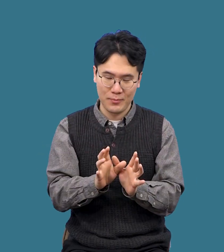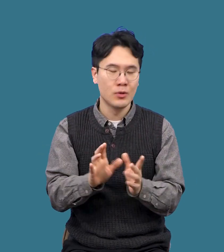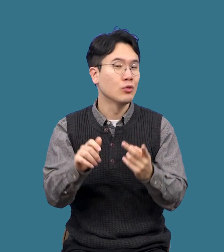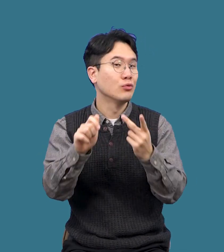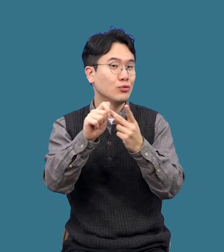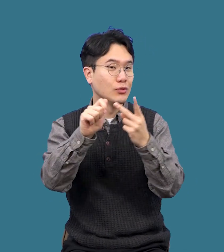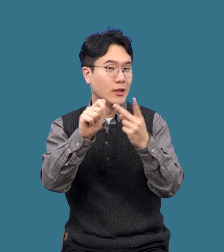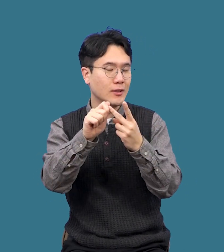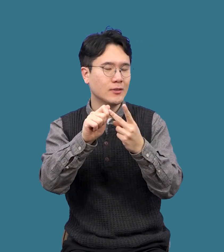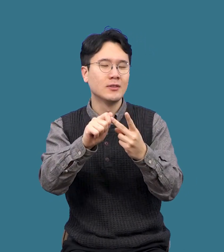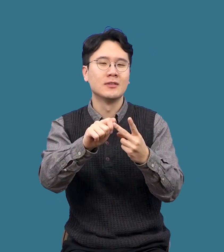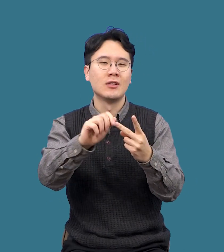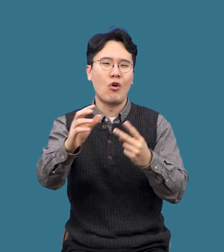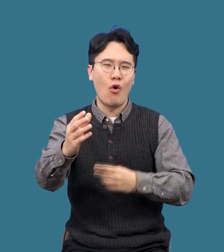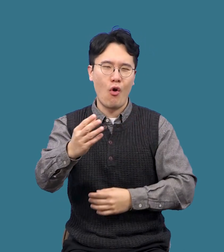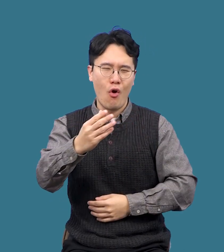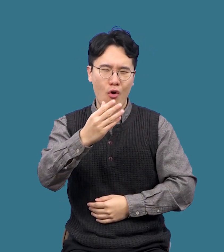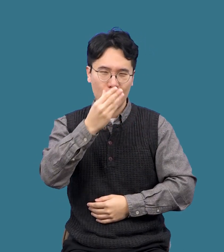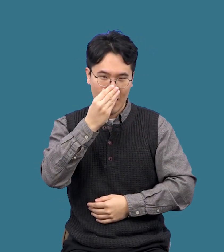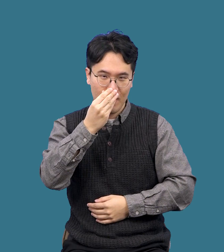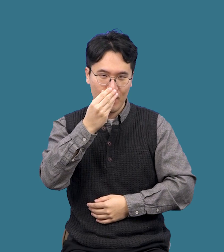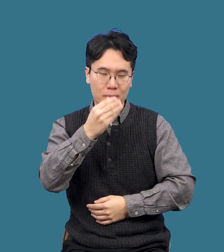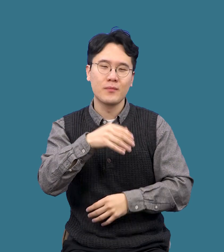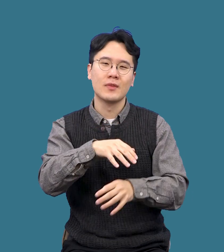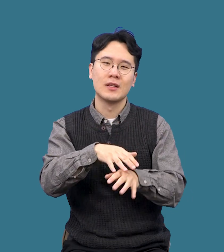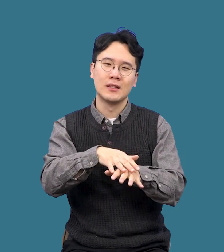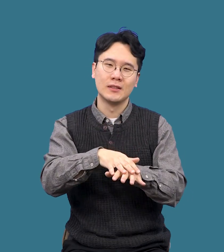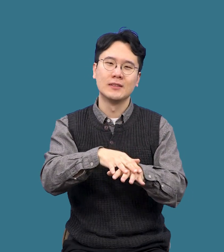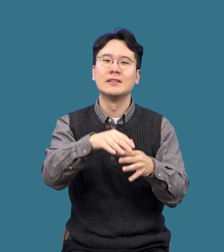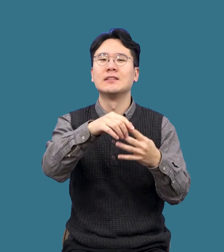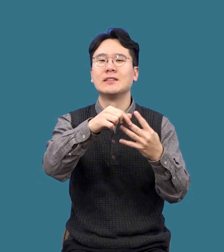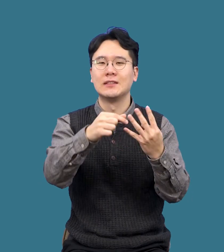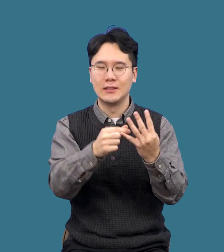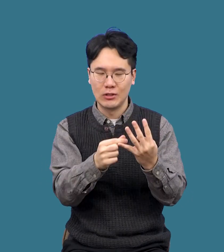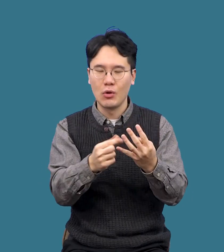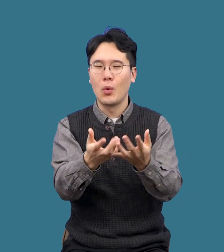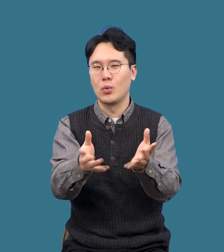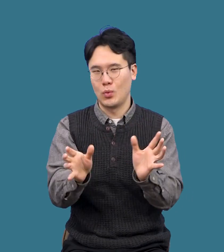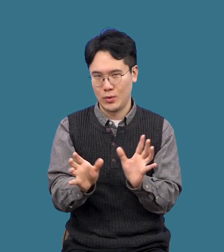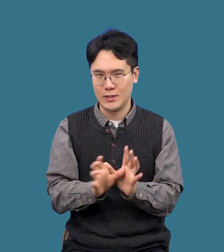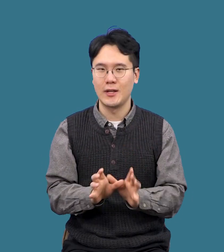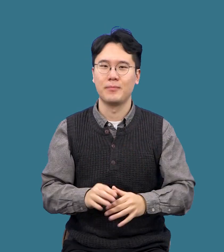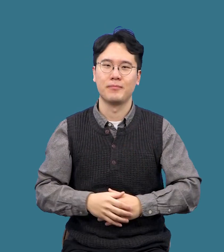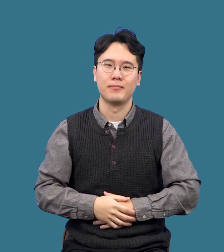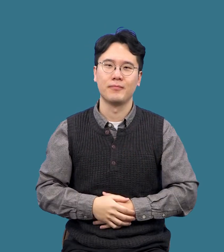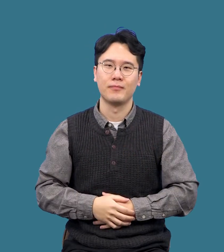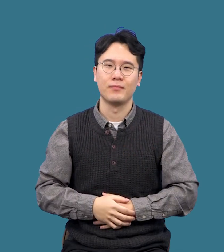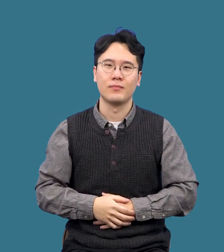거룩한 질서의 공동체입니다. 따라서 하실까요? 거룩한